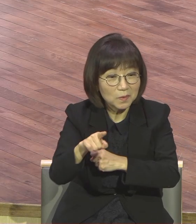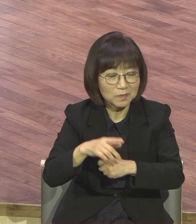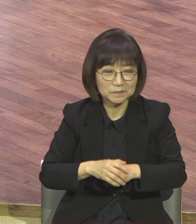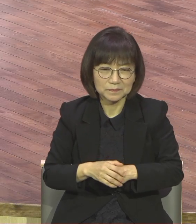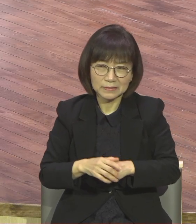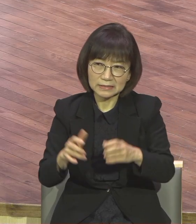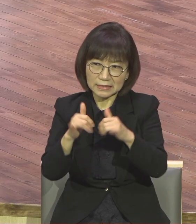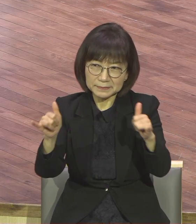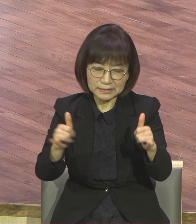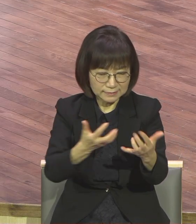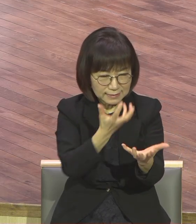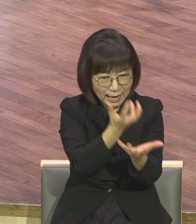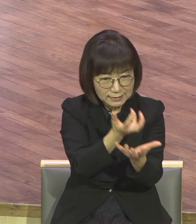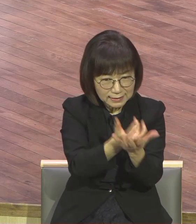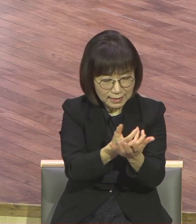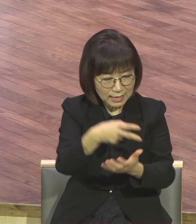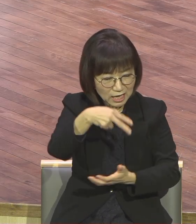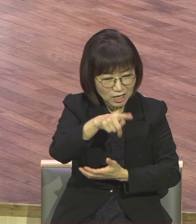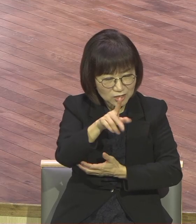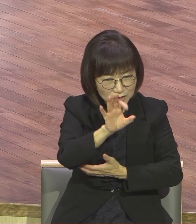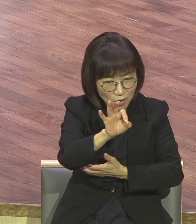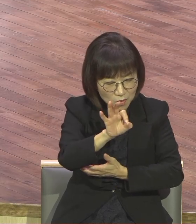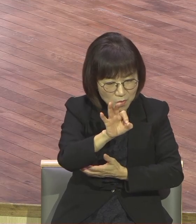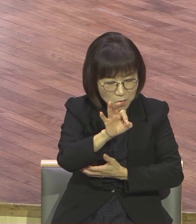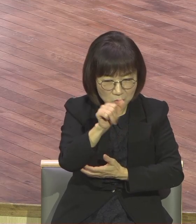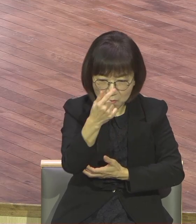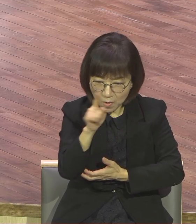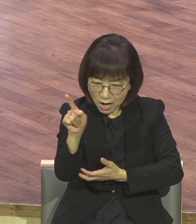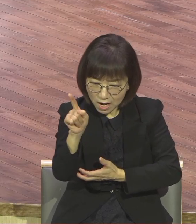사람들이 문자적으로만 해석을 해가 오해를 많이 해요.